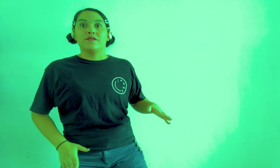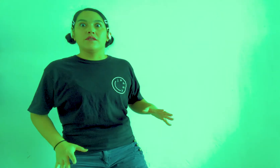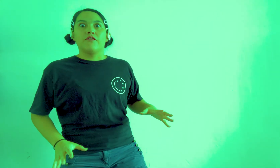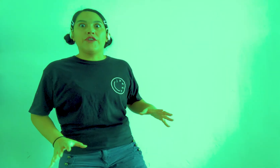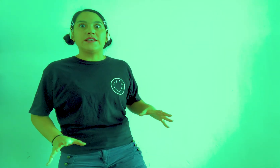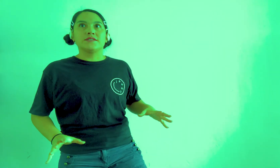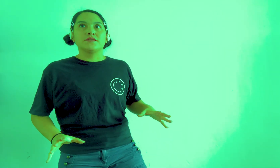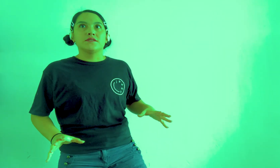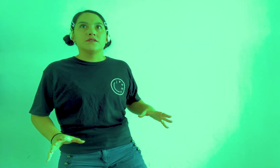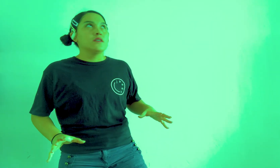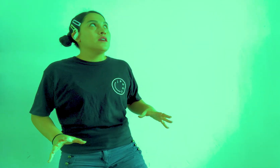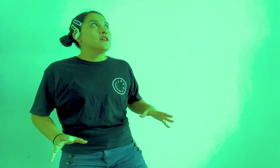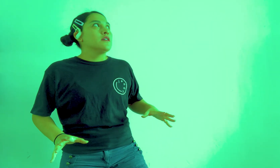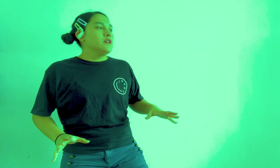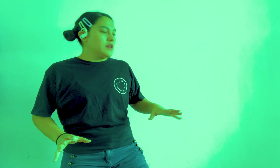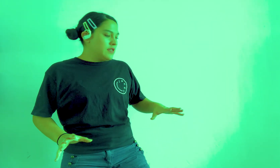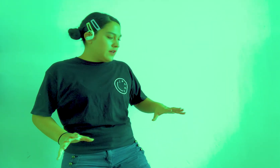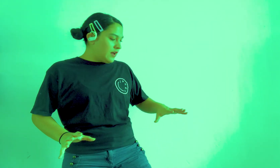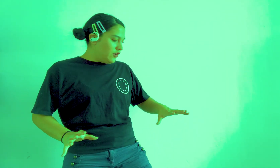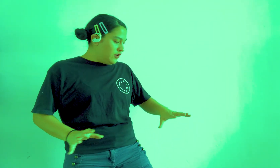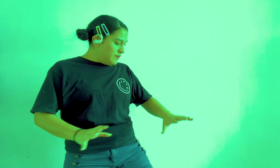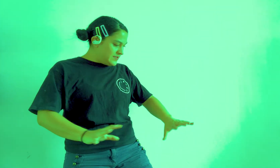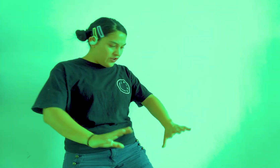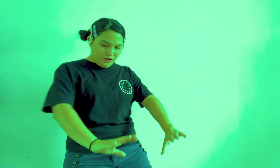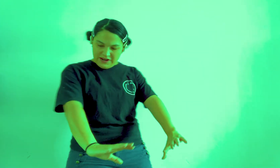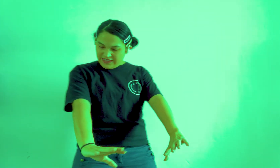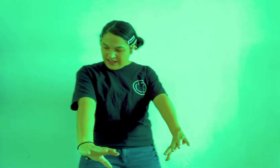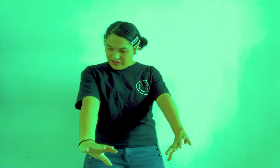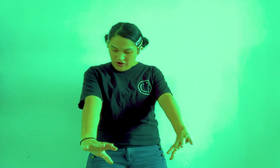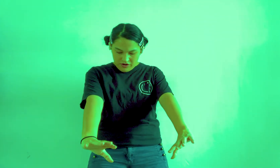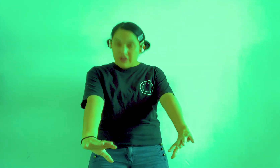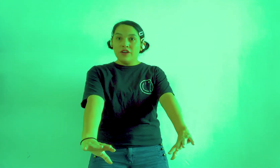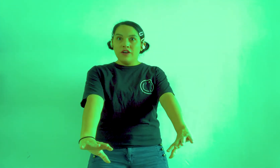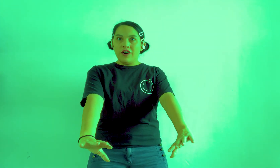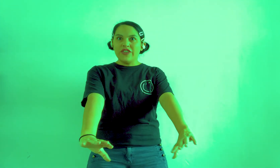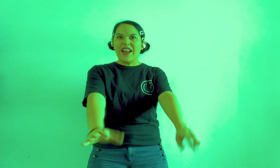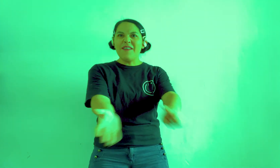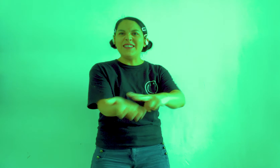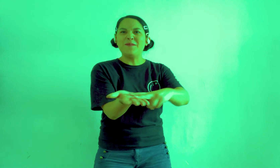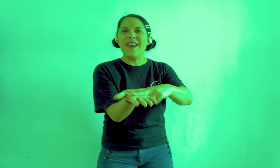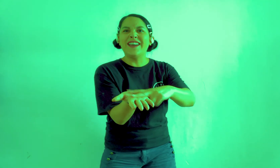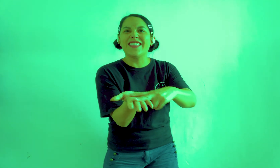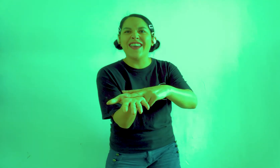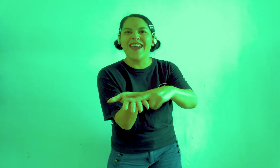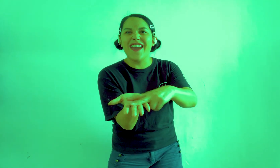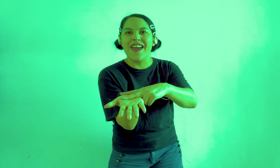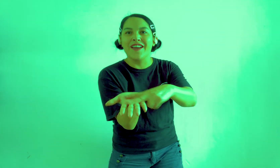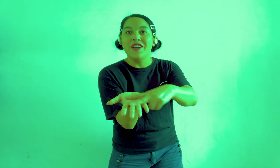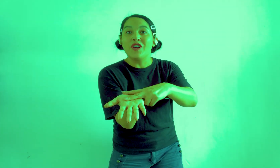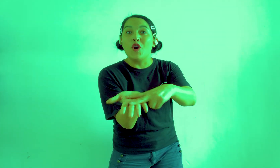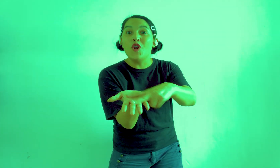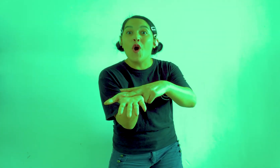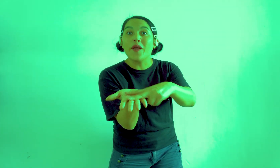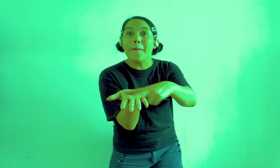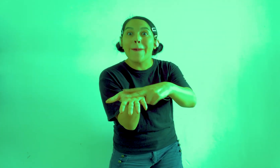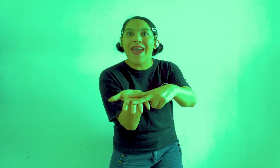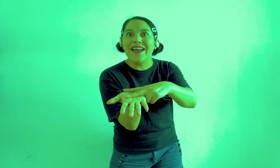1, 2, 3, 4, 5. ¡Freeze! ¿Y de qué color me estoy convirtiendo? ¡Otra vez verde! ¡Color